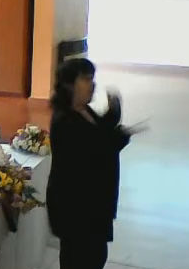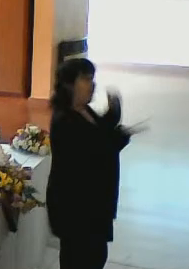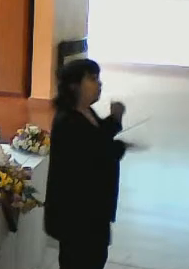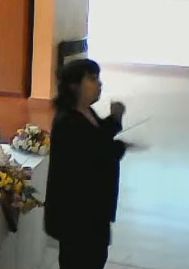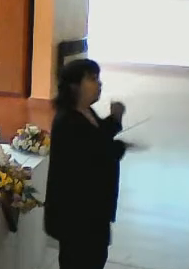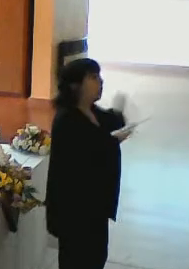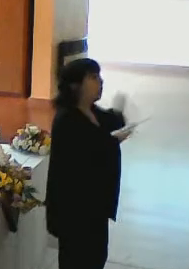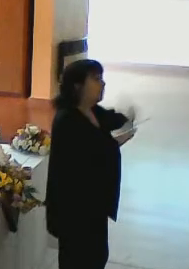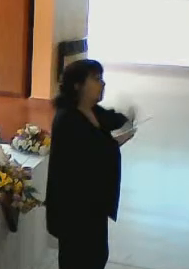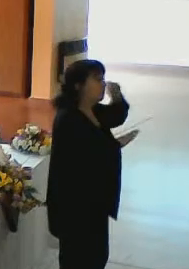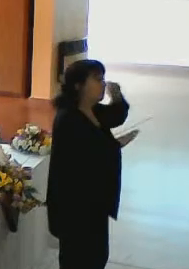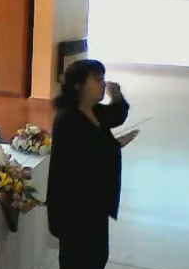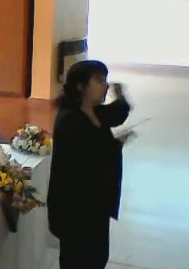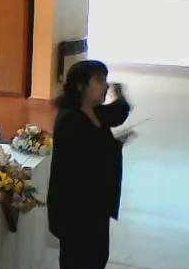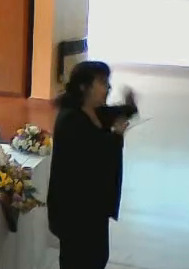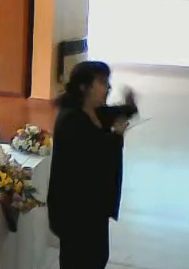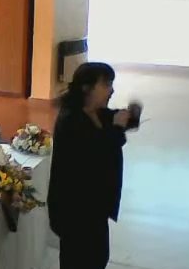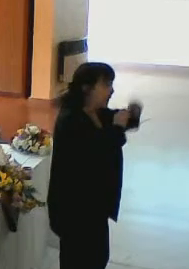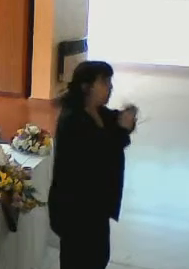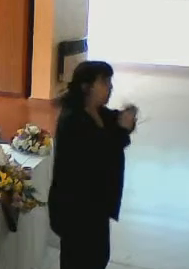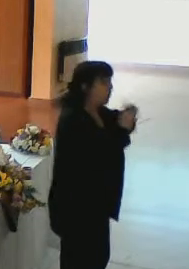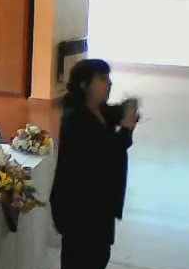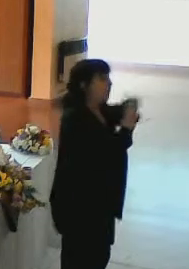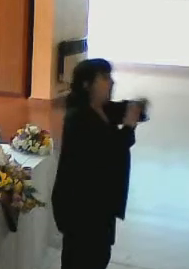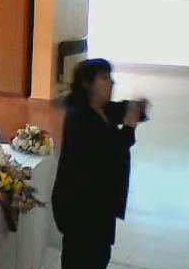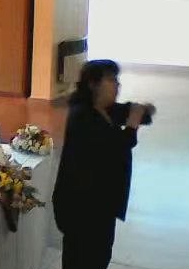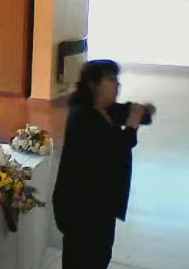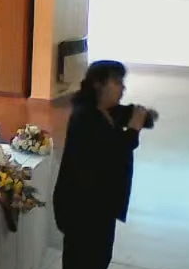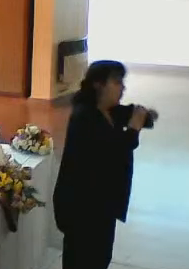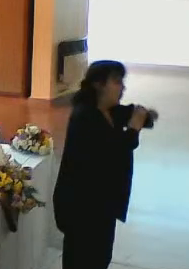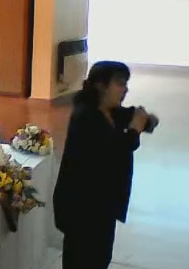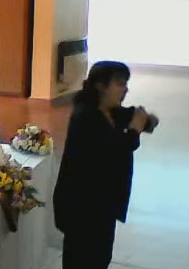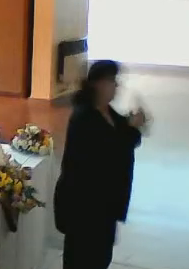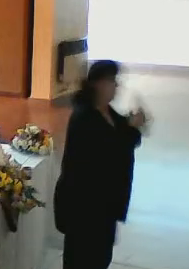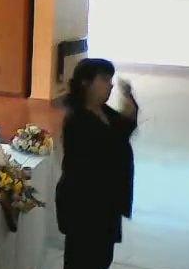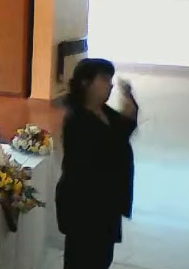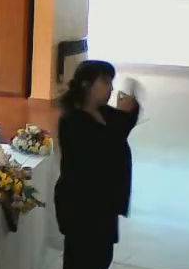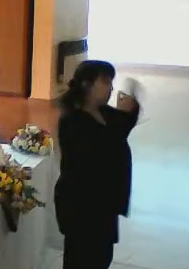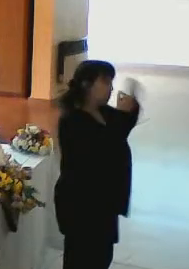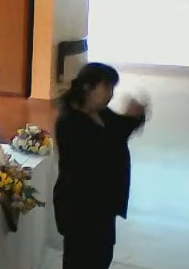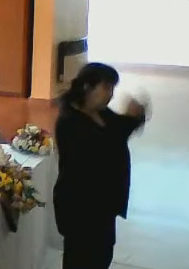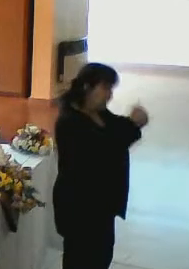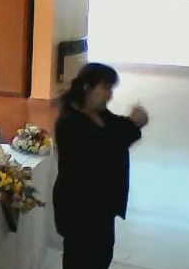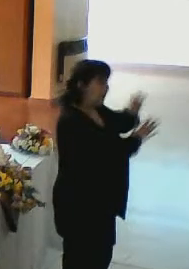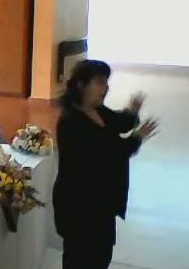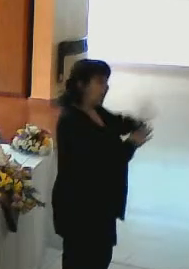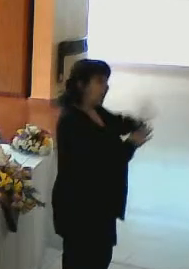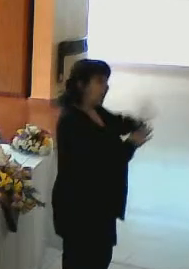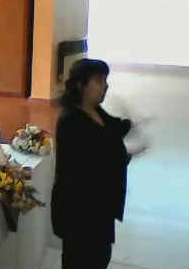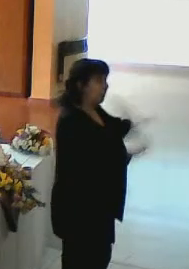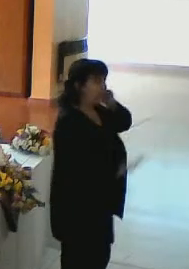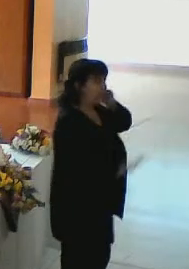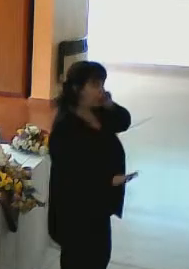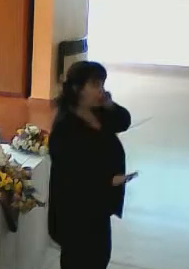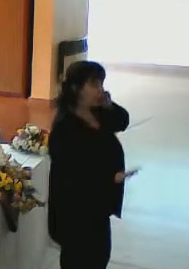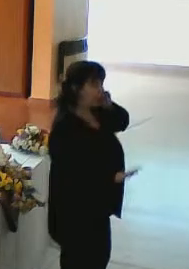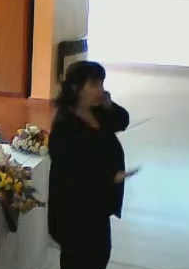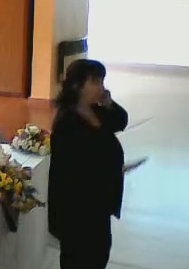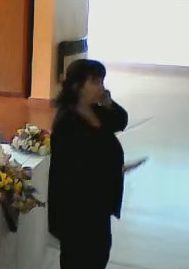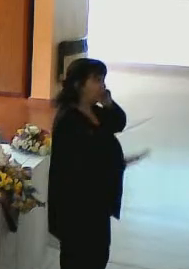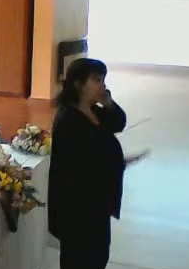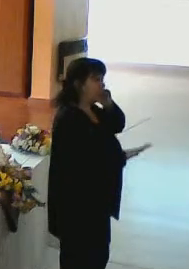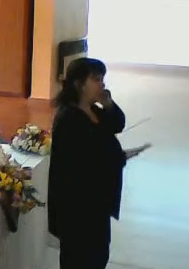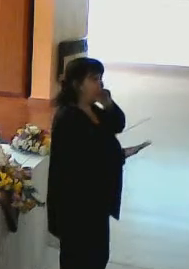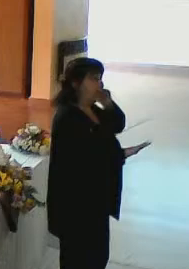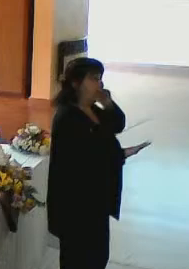muy lento. Se demora en alcanzar los hitos del desarrollo y por lo tanto su edad de desarrollo va a estar por debajo de la